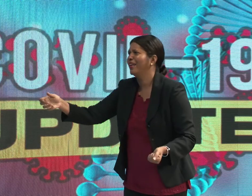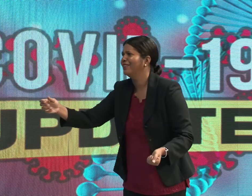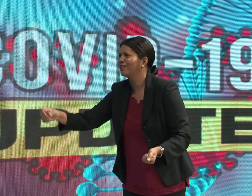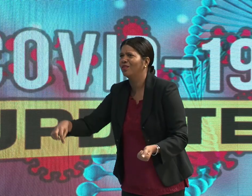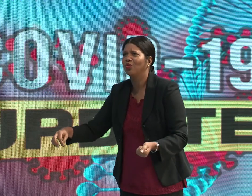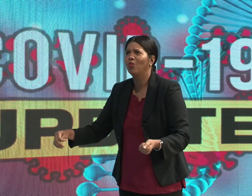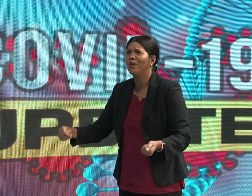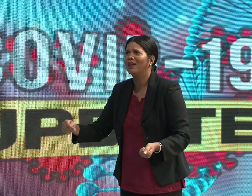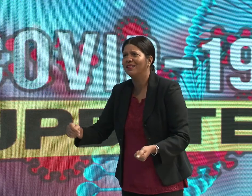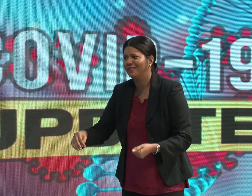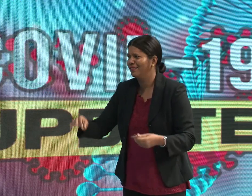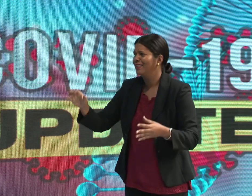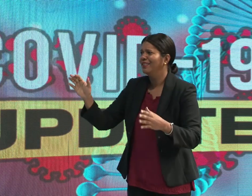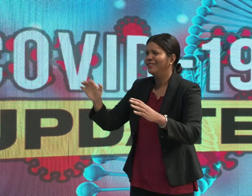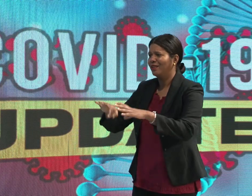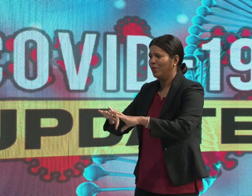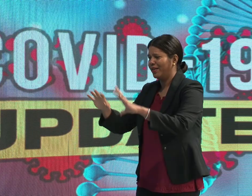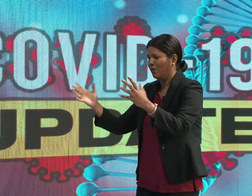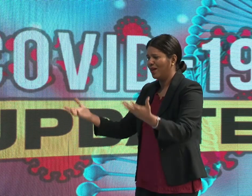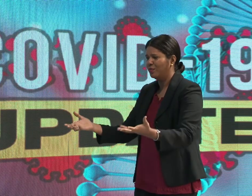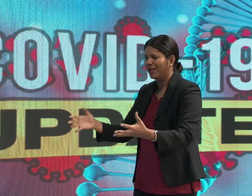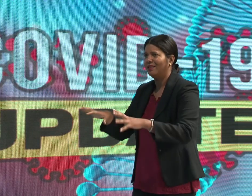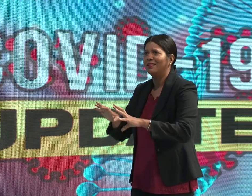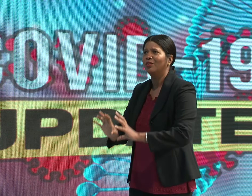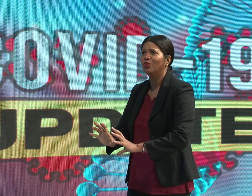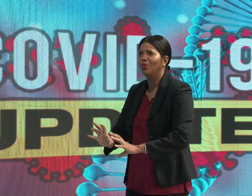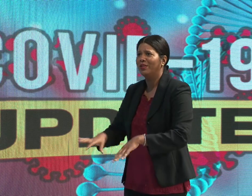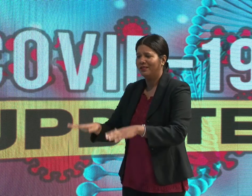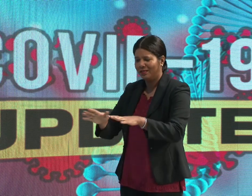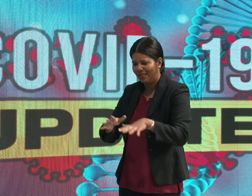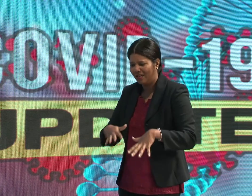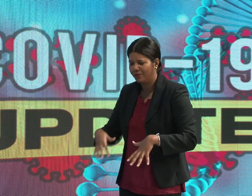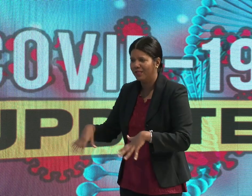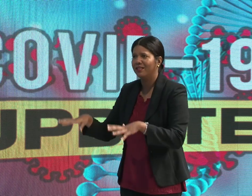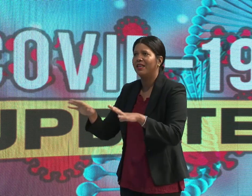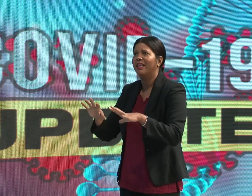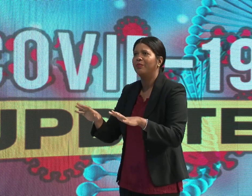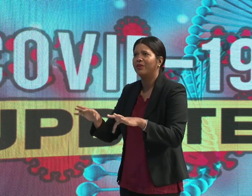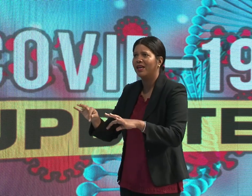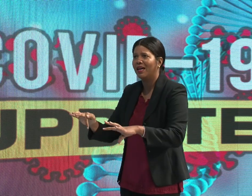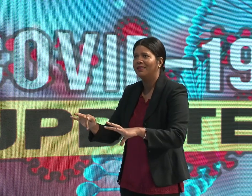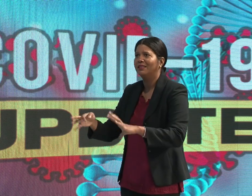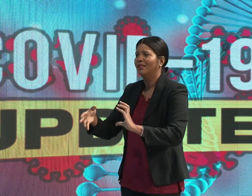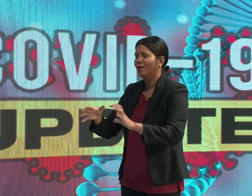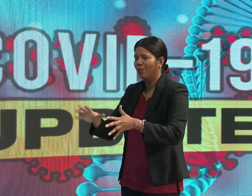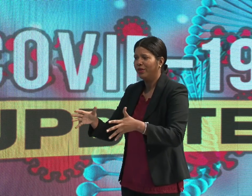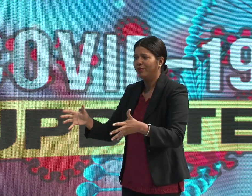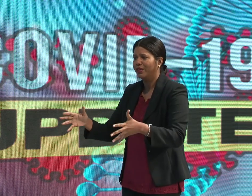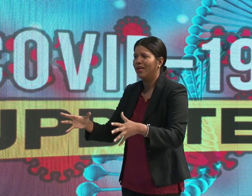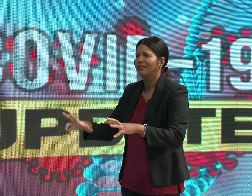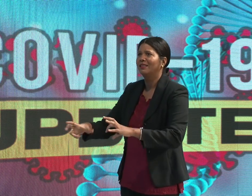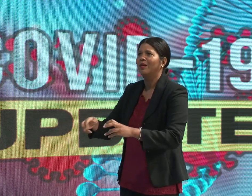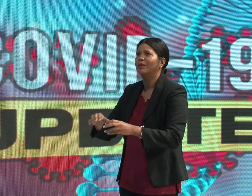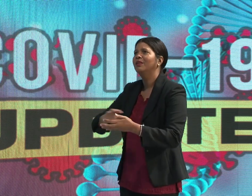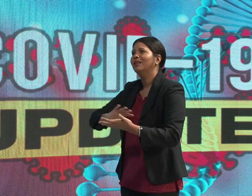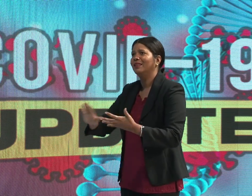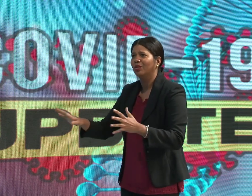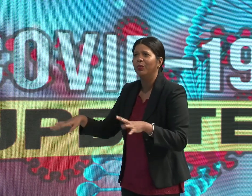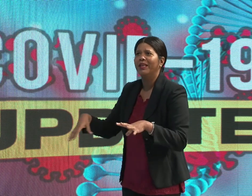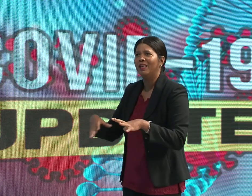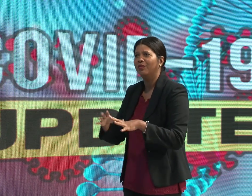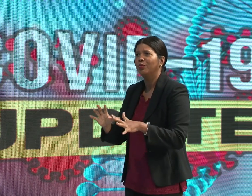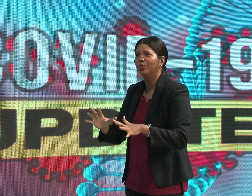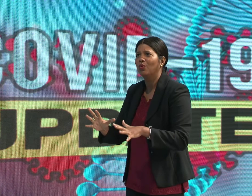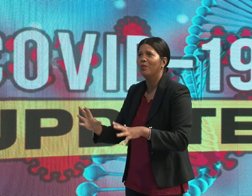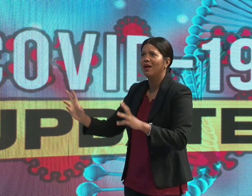nou een deurhendel gaan schoonmaken? Dat je checkt waar je wasbak is, dat het schoon is. De tafel, als je al hebt vergaderd. Ja. Mocht je vergaderd hebben, dat